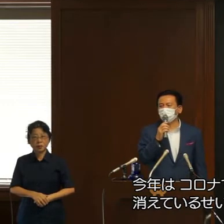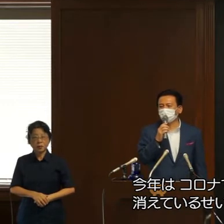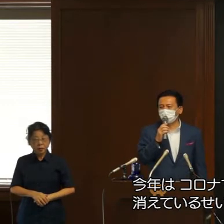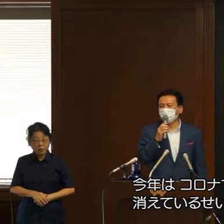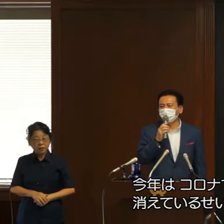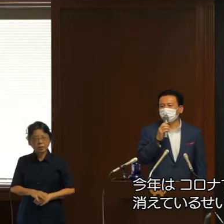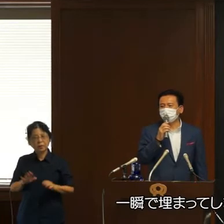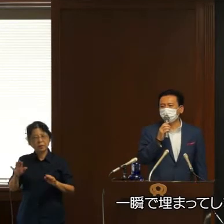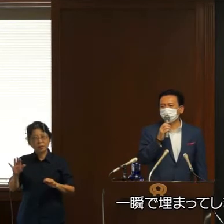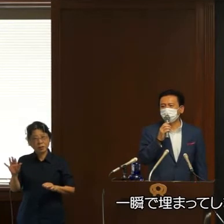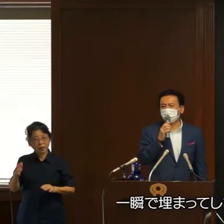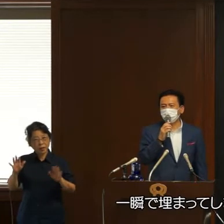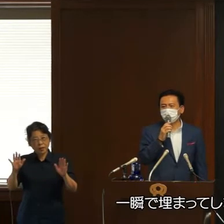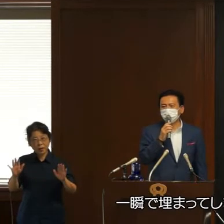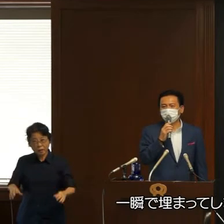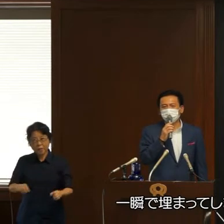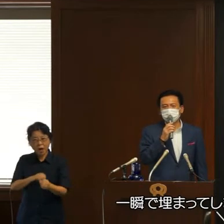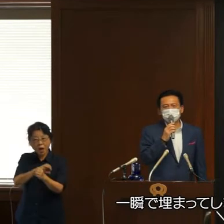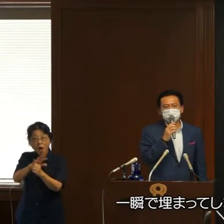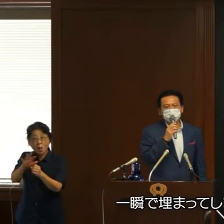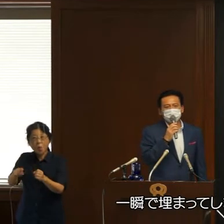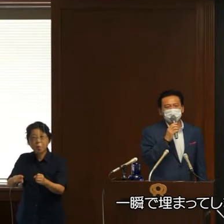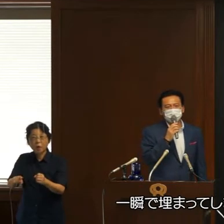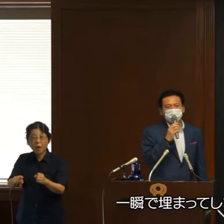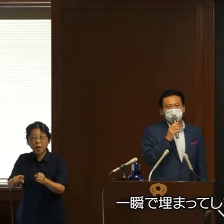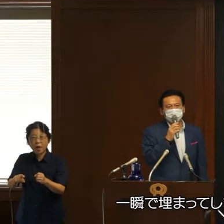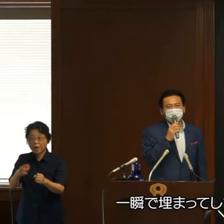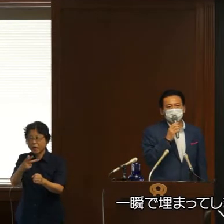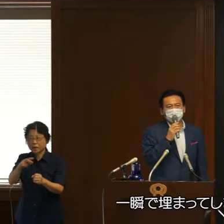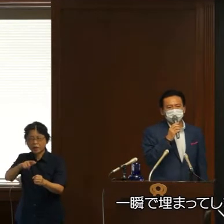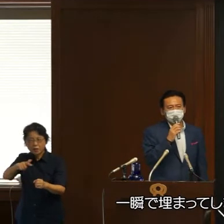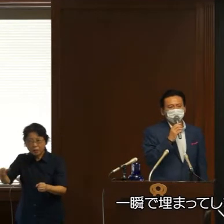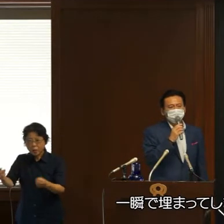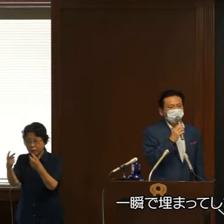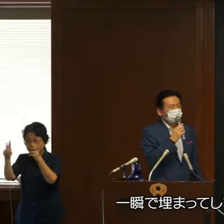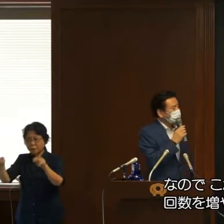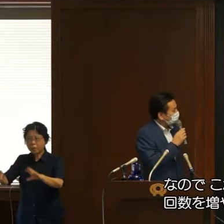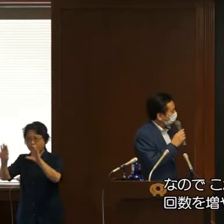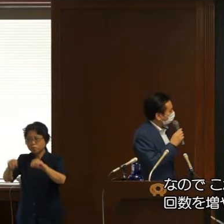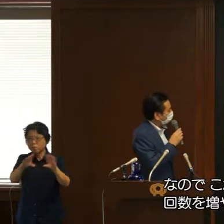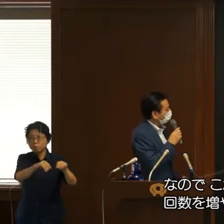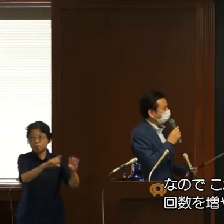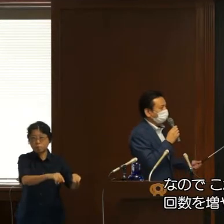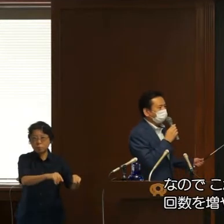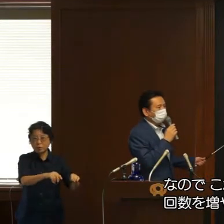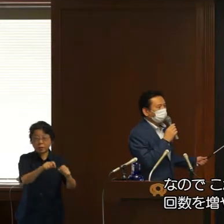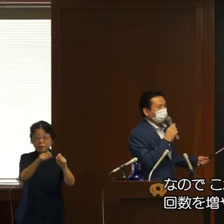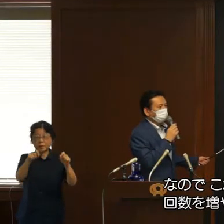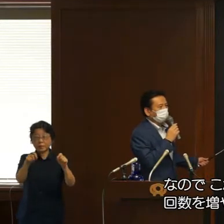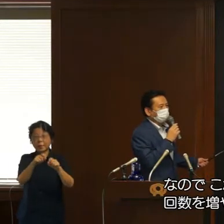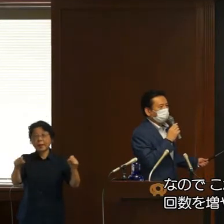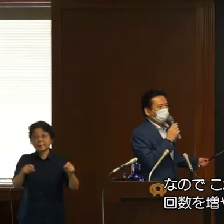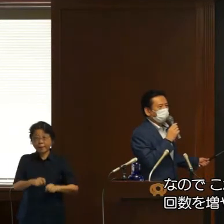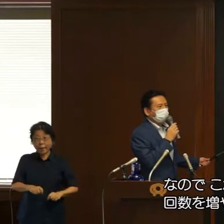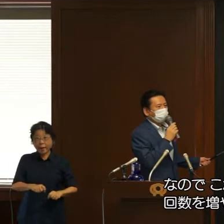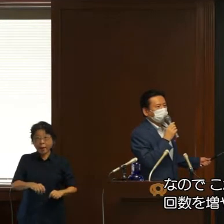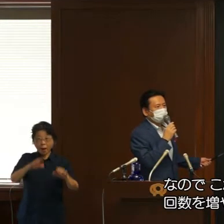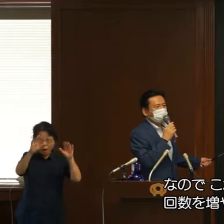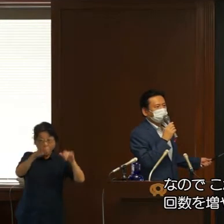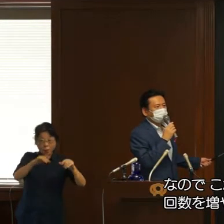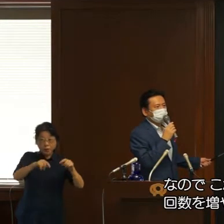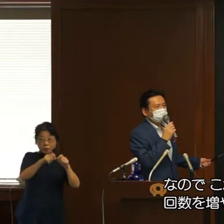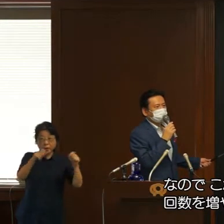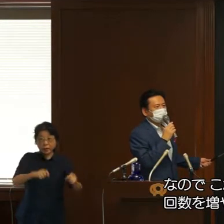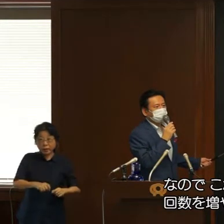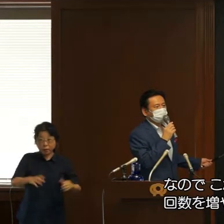ているせいなのか、なんか一瞬で埋まってしまう状況になっています。なのでこれもうちょっとこう